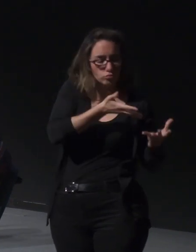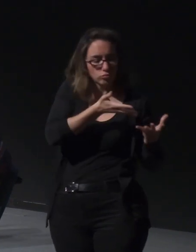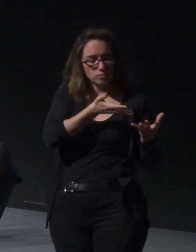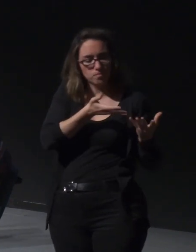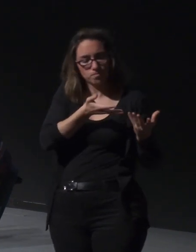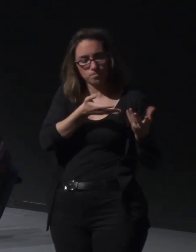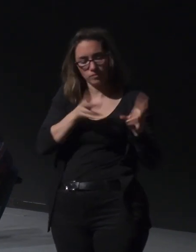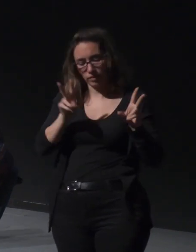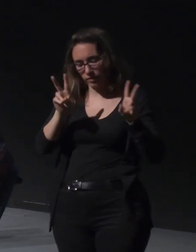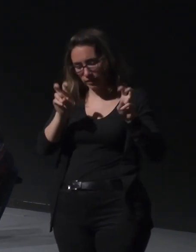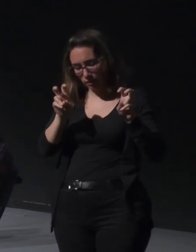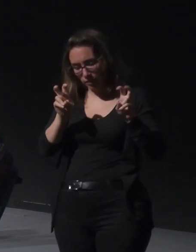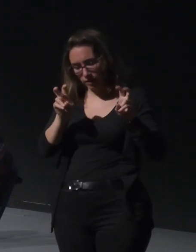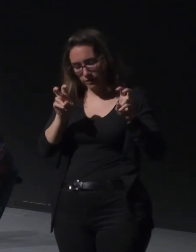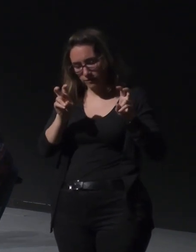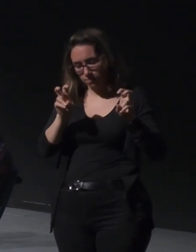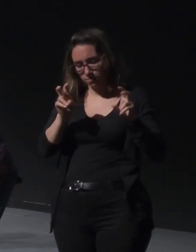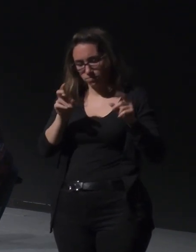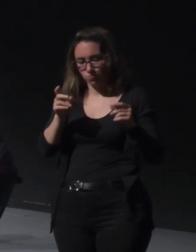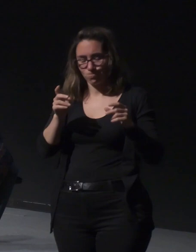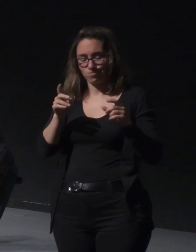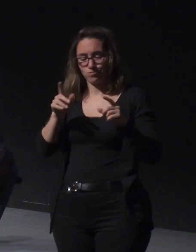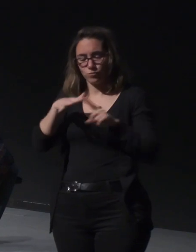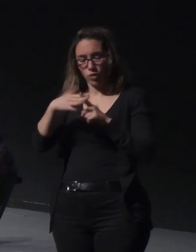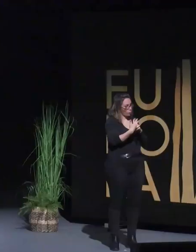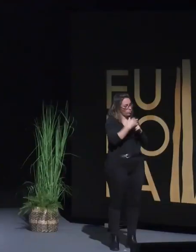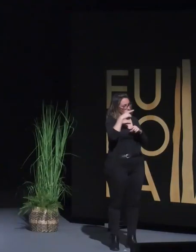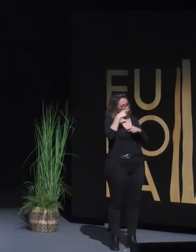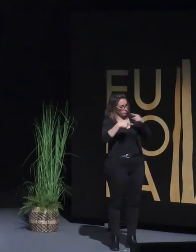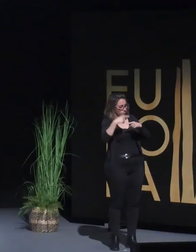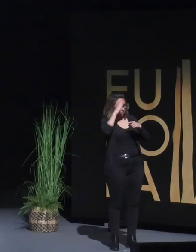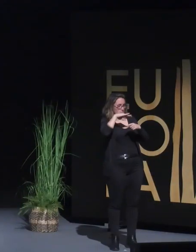están en el sistema, que vienen de sus padres y sus madres? Hay un porcentaje alto.